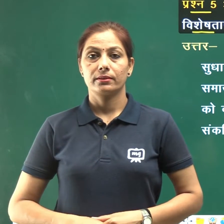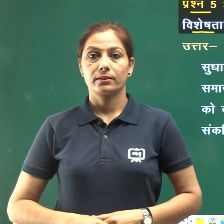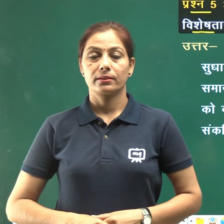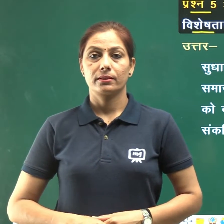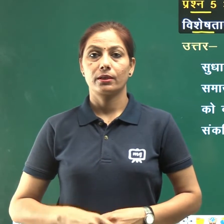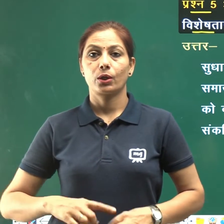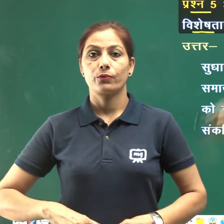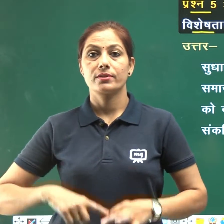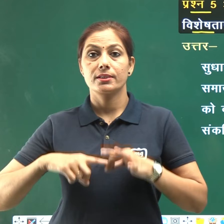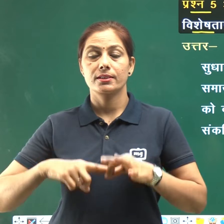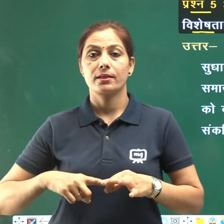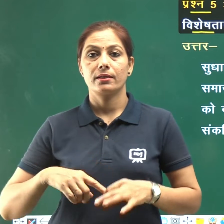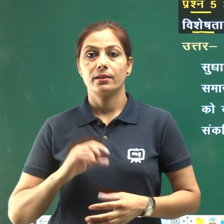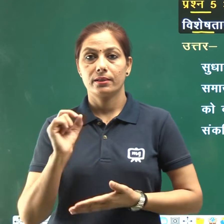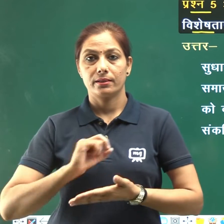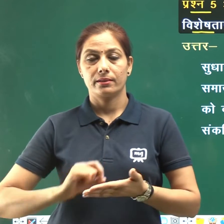विशेषताएं लिखिए।